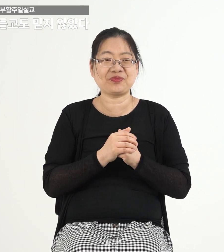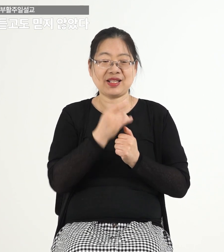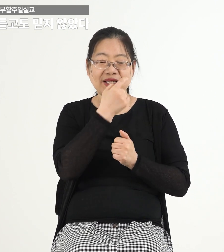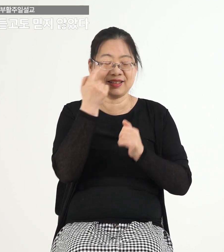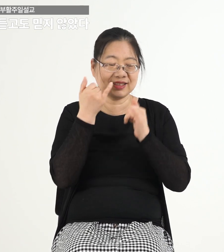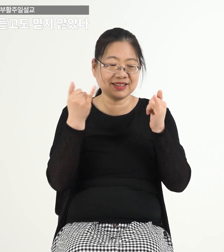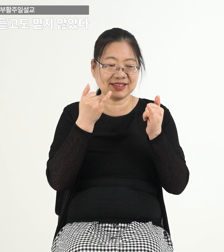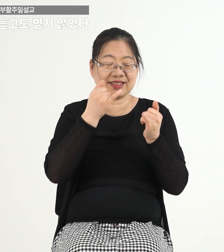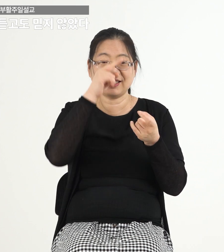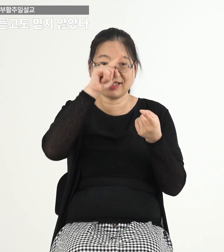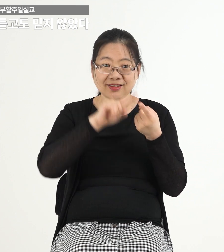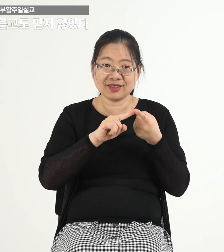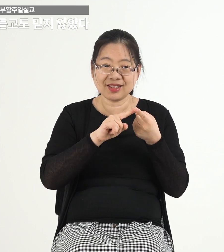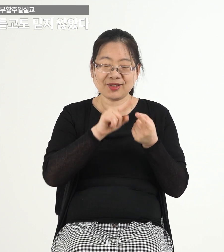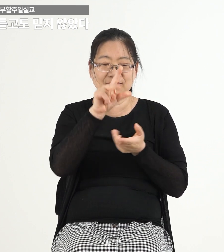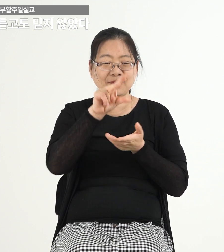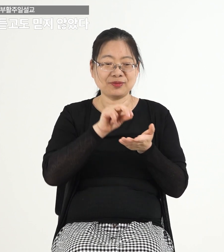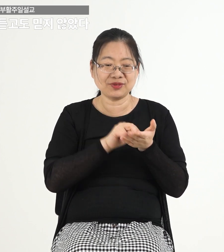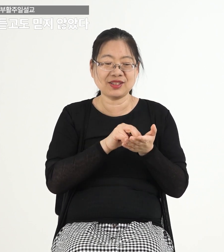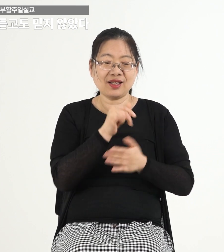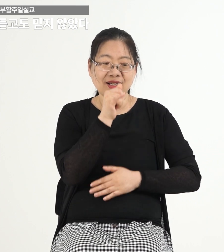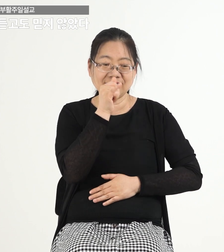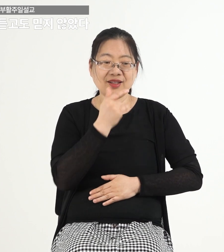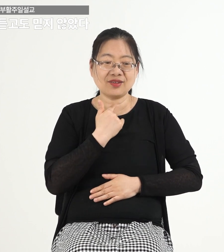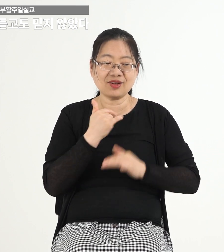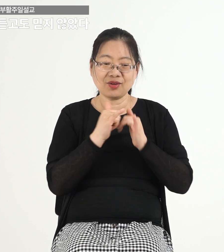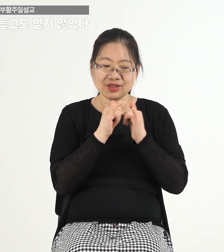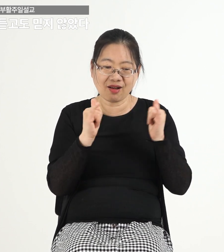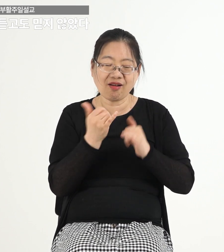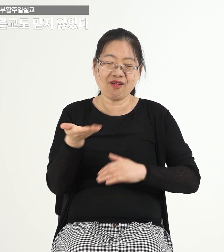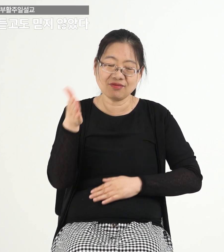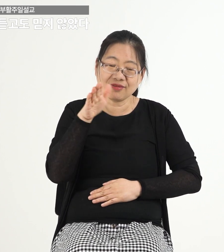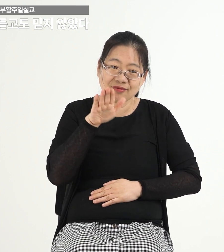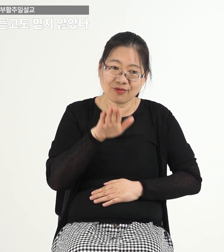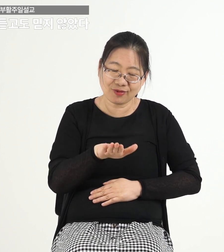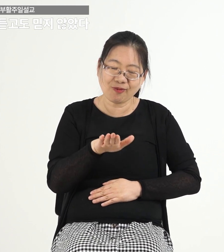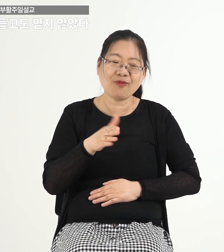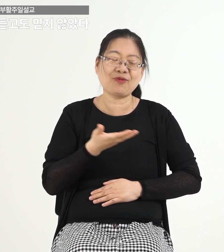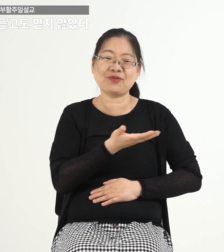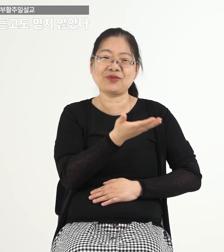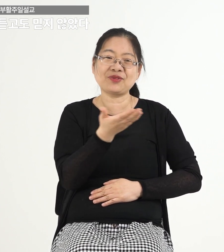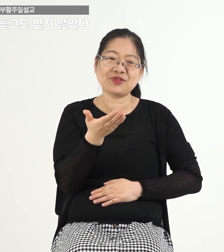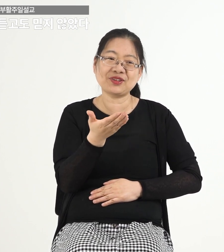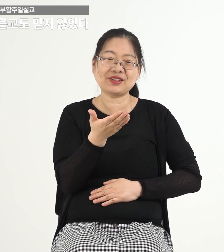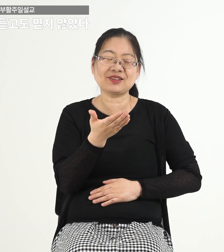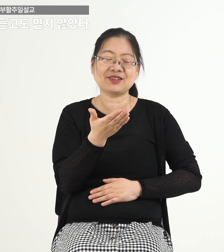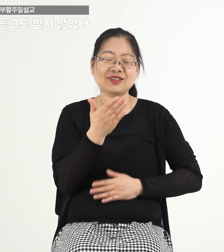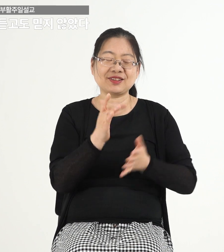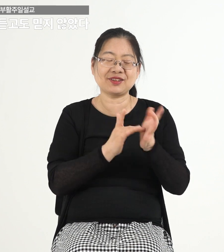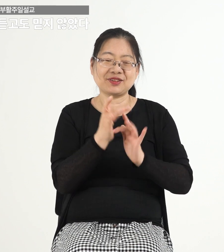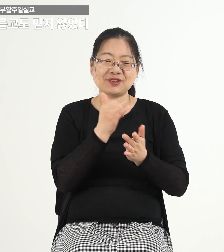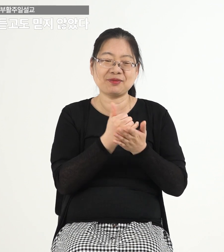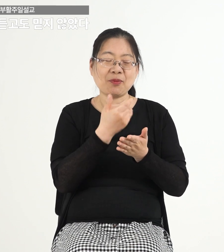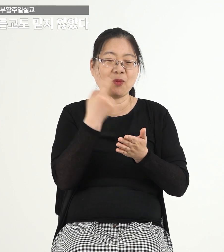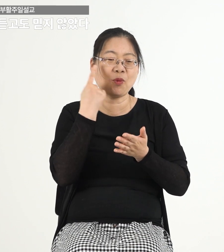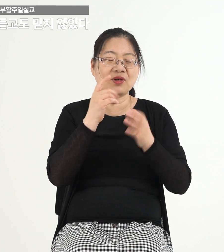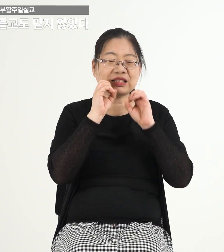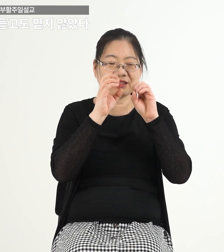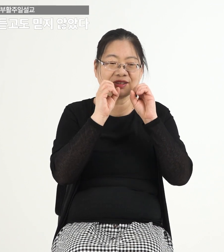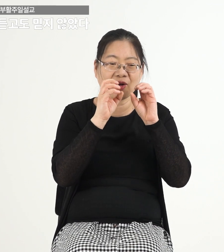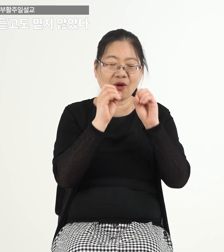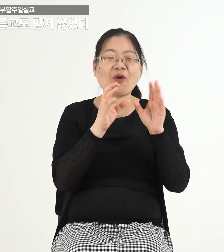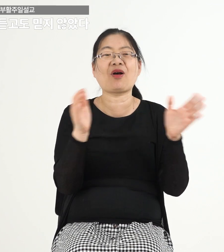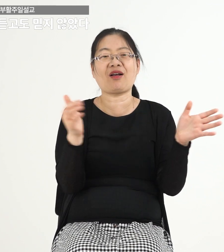증인 자체는 문제가 있었던 사람들일지라도 그들은 전했어요. 증거했단